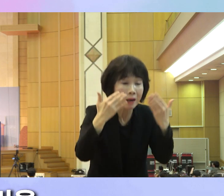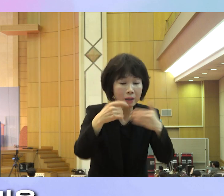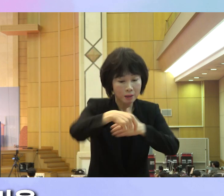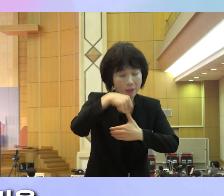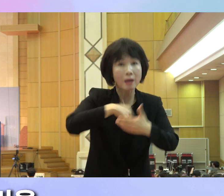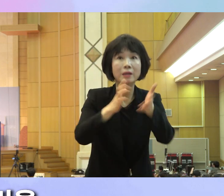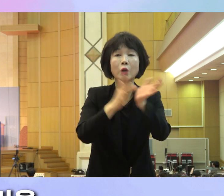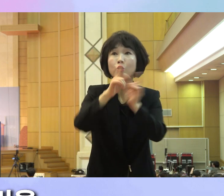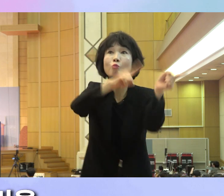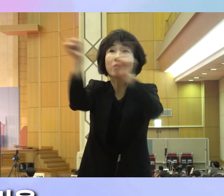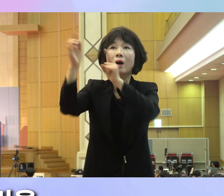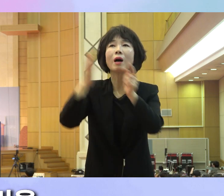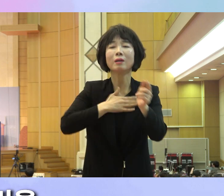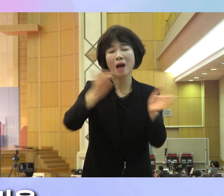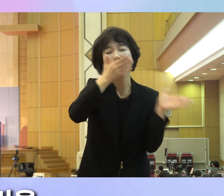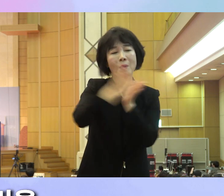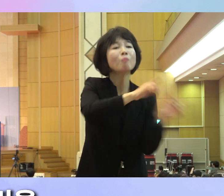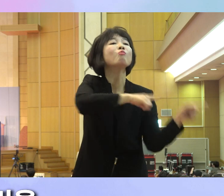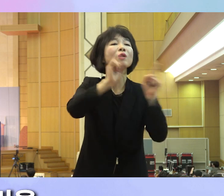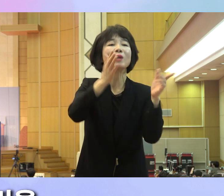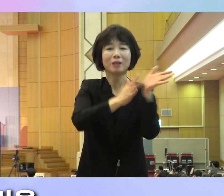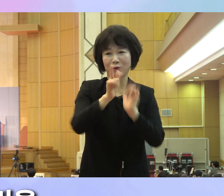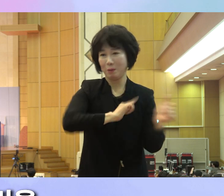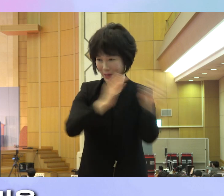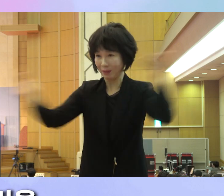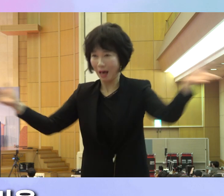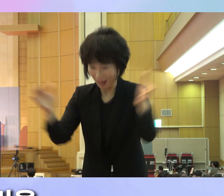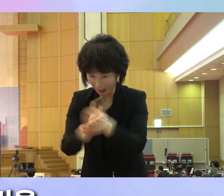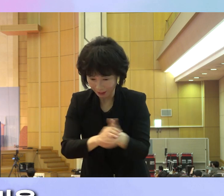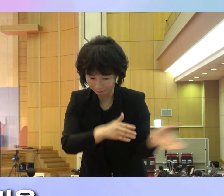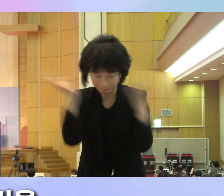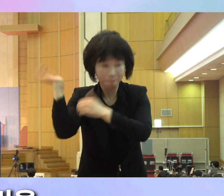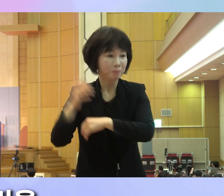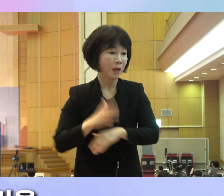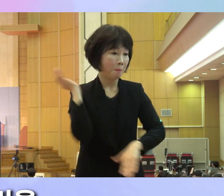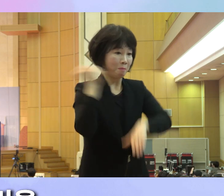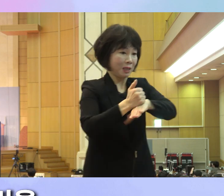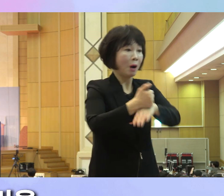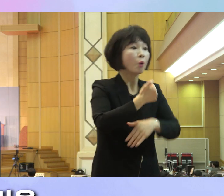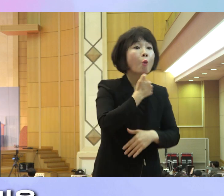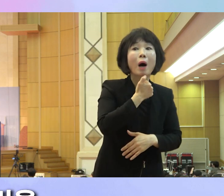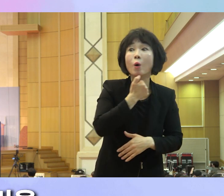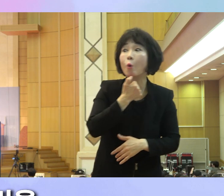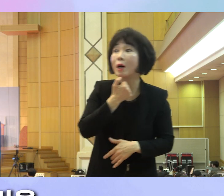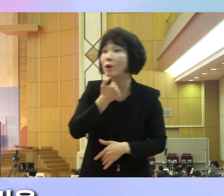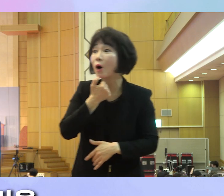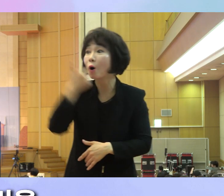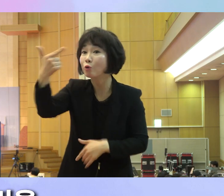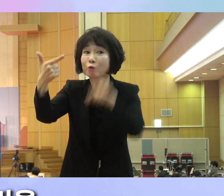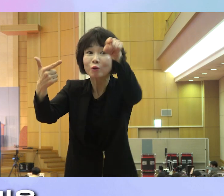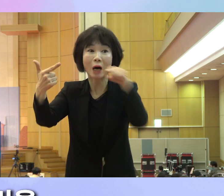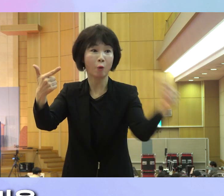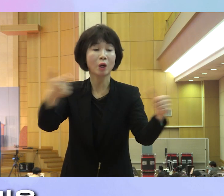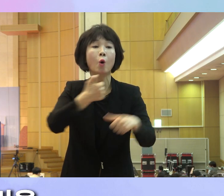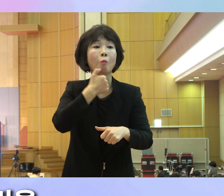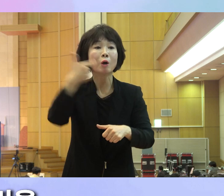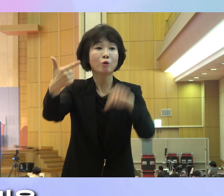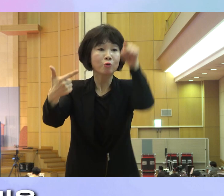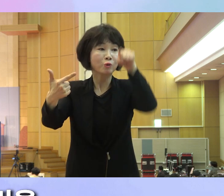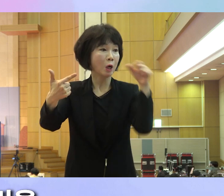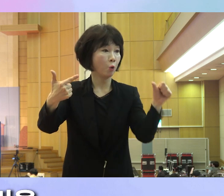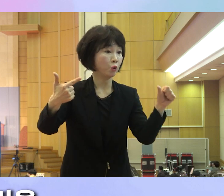예수 부활 내부활이 되길 바랍니다. 마지막으로 로마서 6장 5절 찾고 마칩니다.